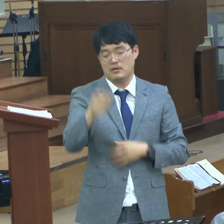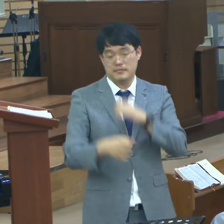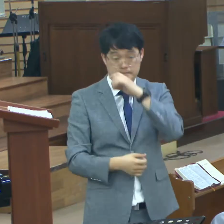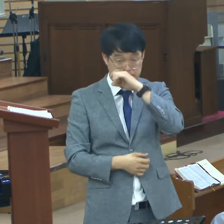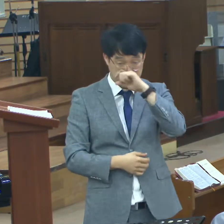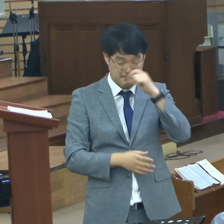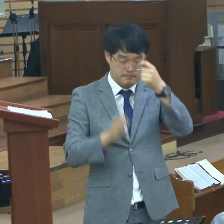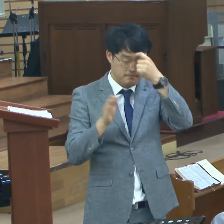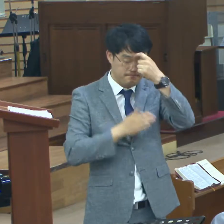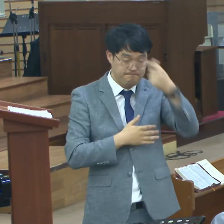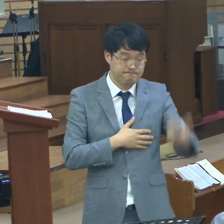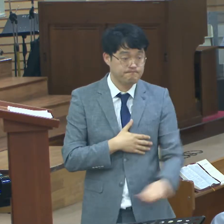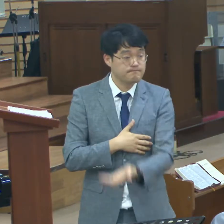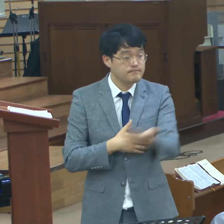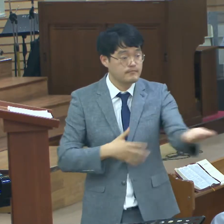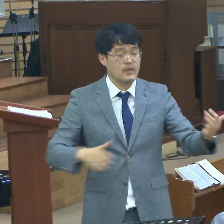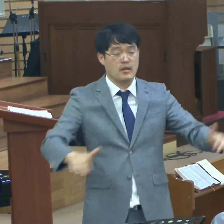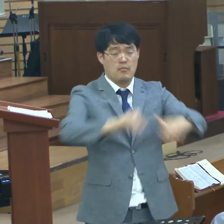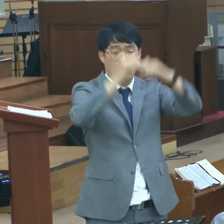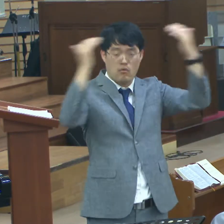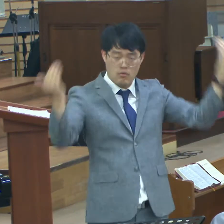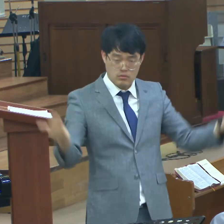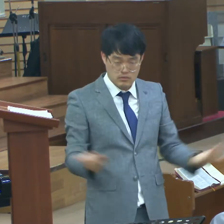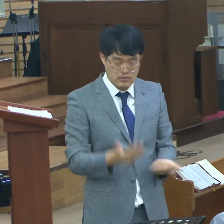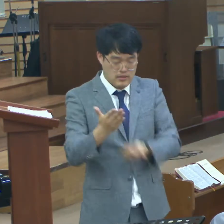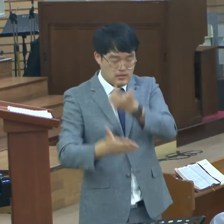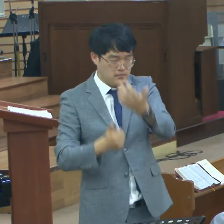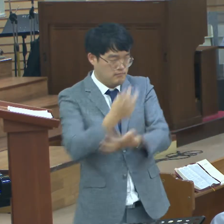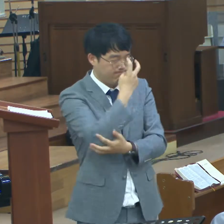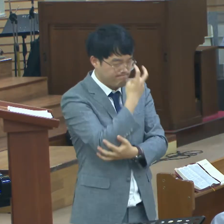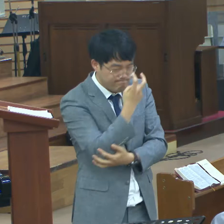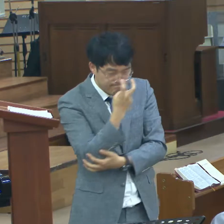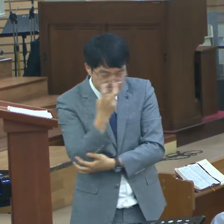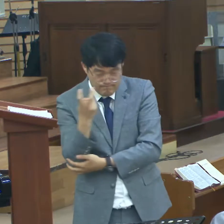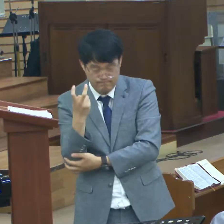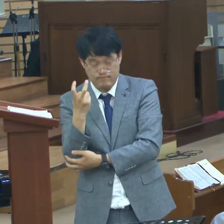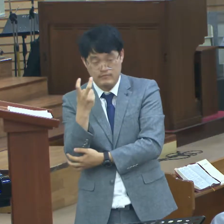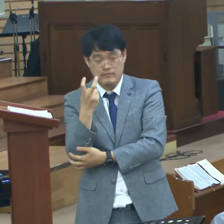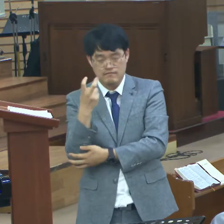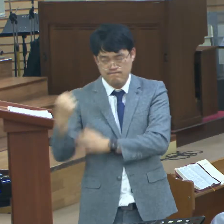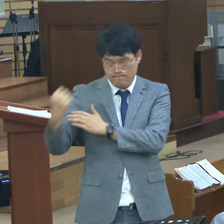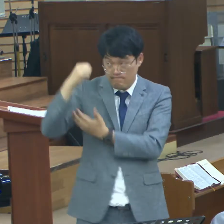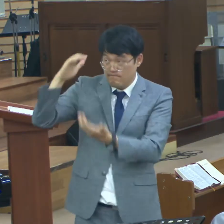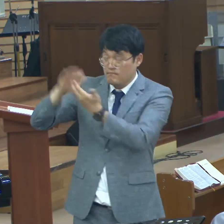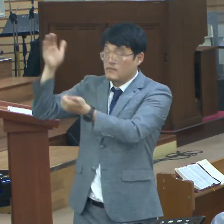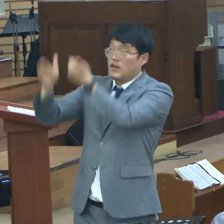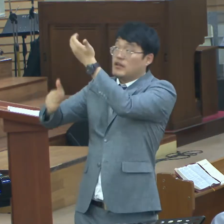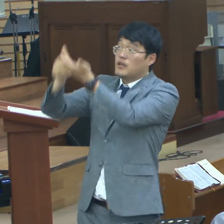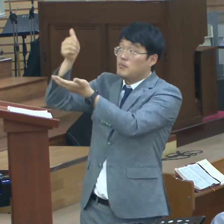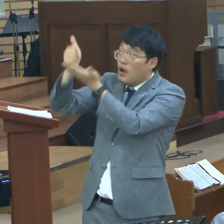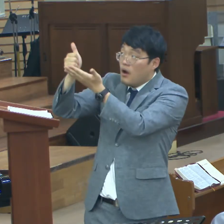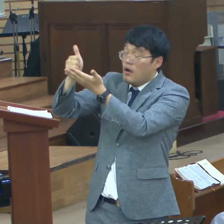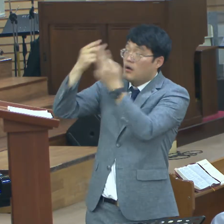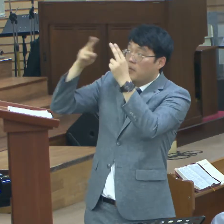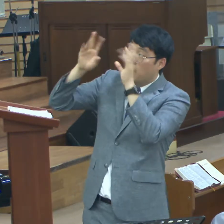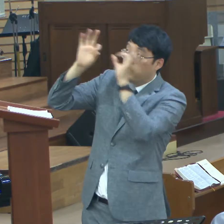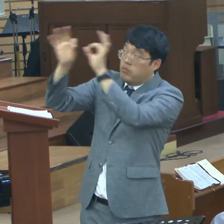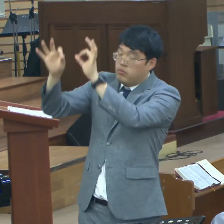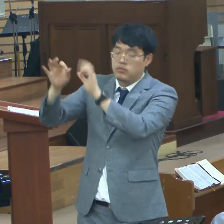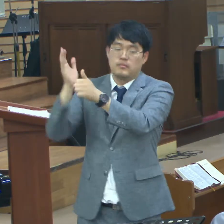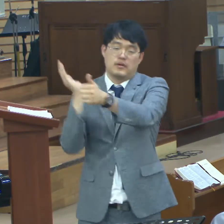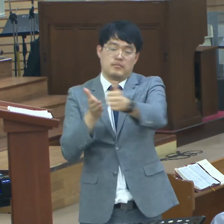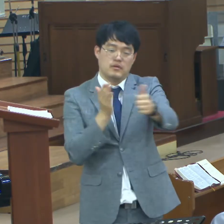성도 여러분, 모든 것을 보고 계신 전능자를 바라보시기를 바랍니다. 한편으로는